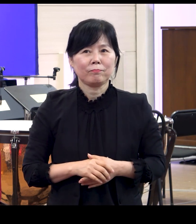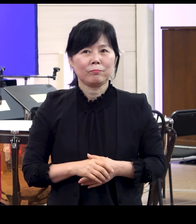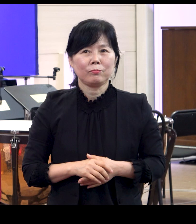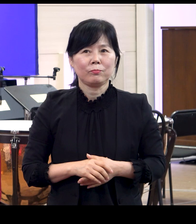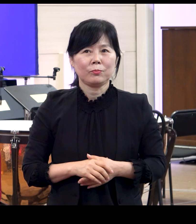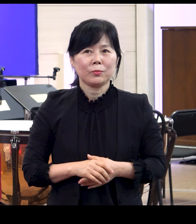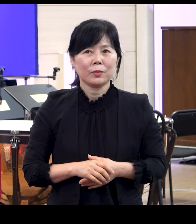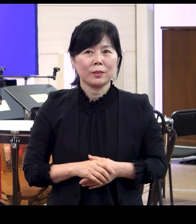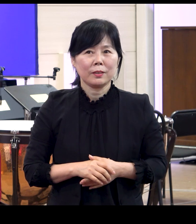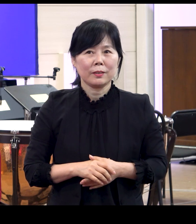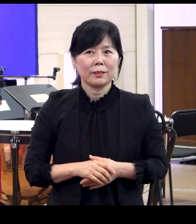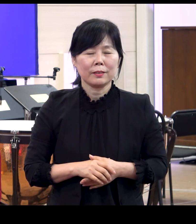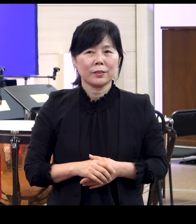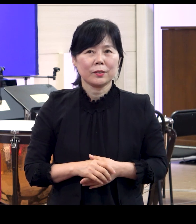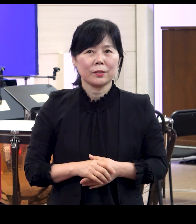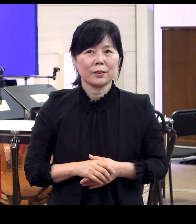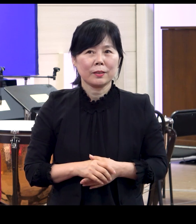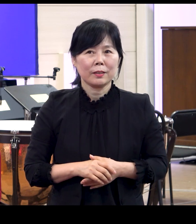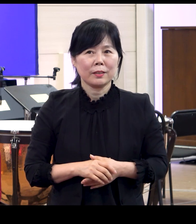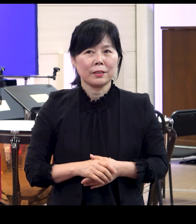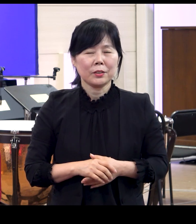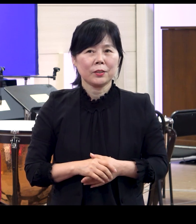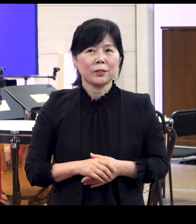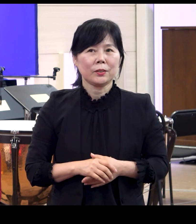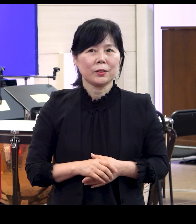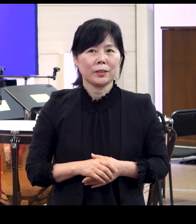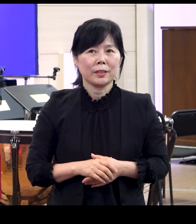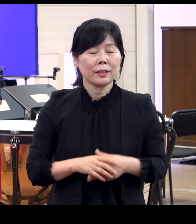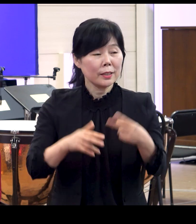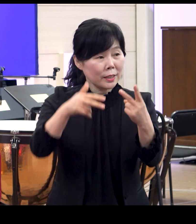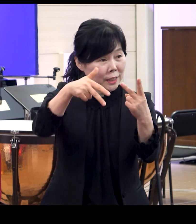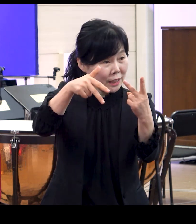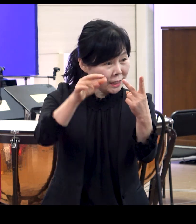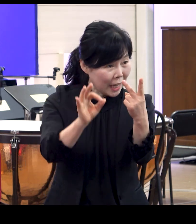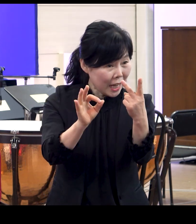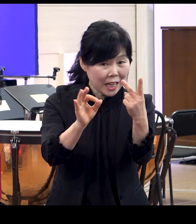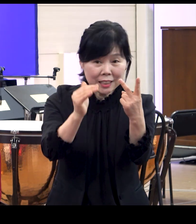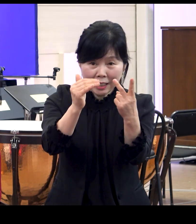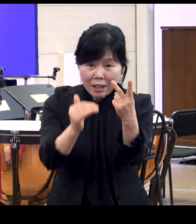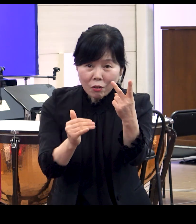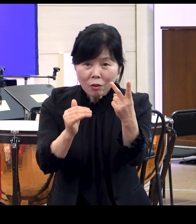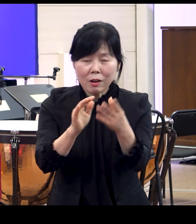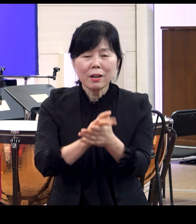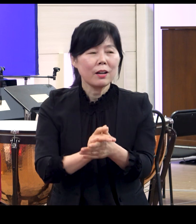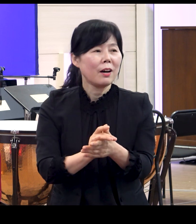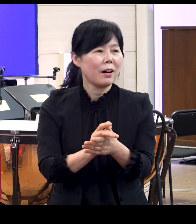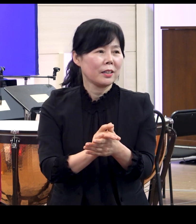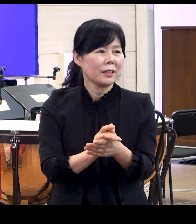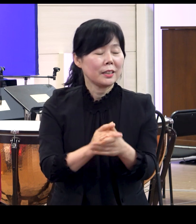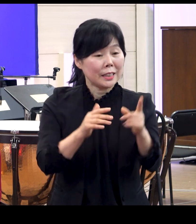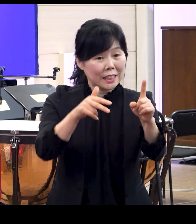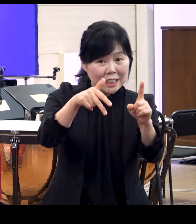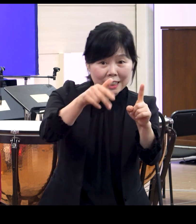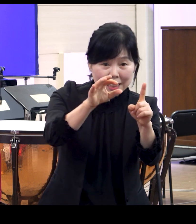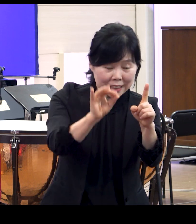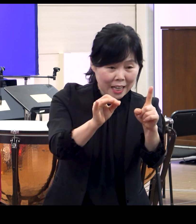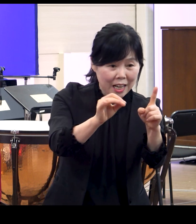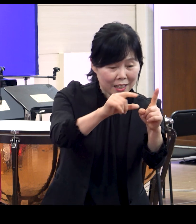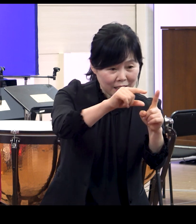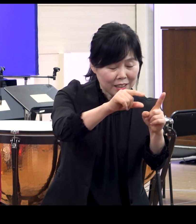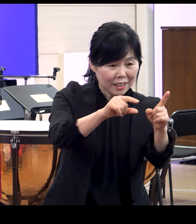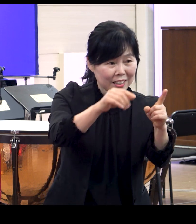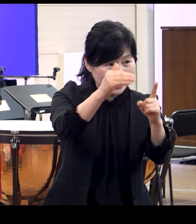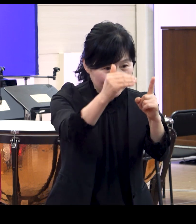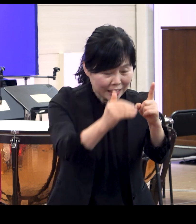있습니다. 자, 그런데 성경은요, 이 2장에 이르러서는요, 다시 한번 이 창조 이야기를